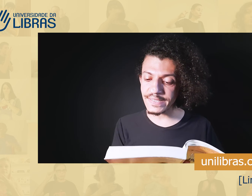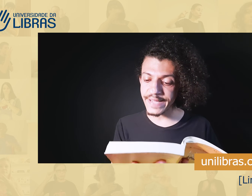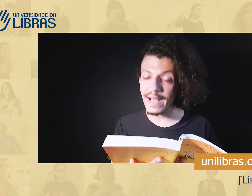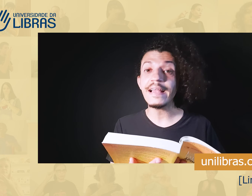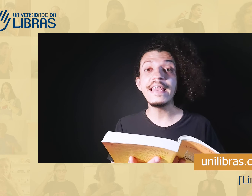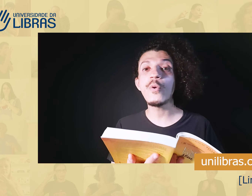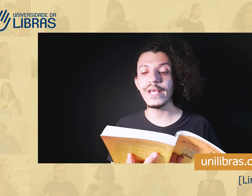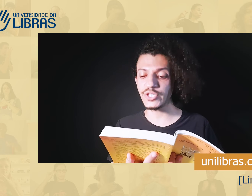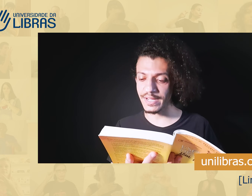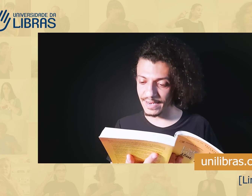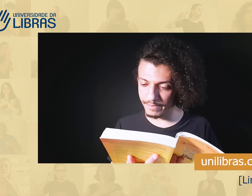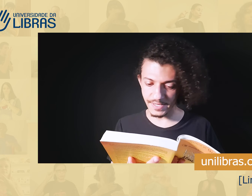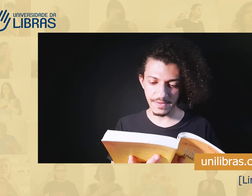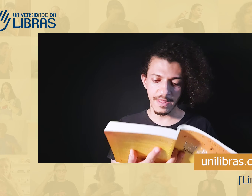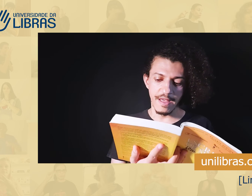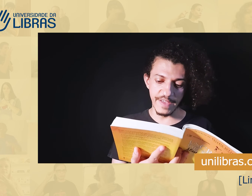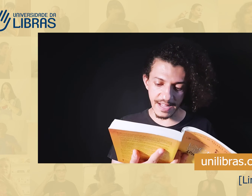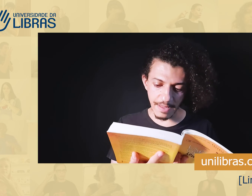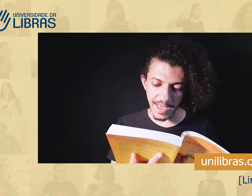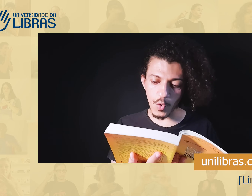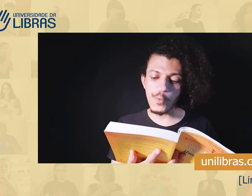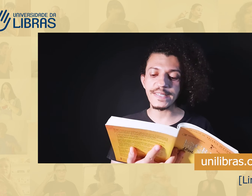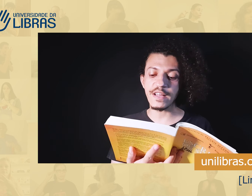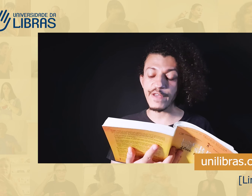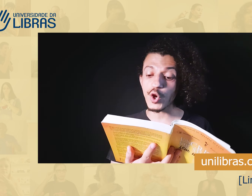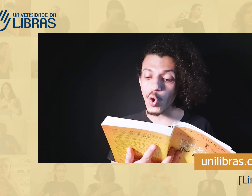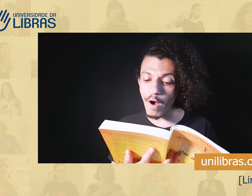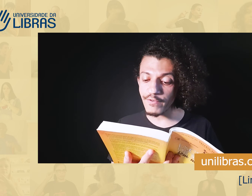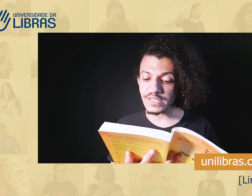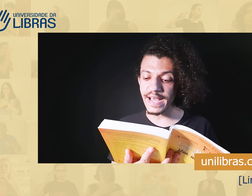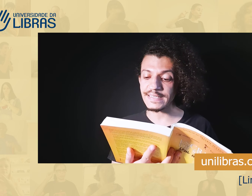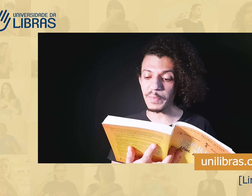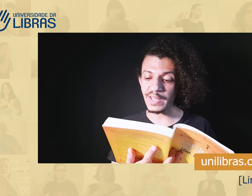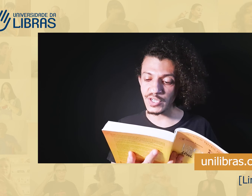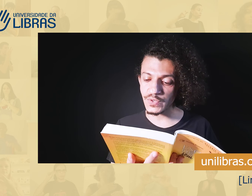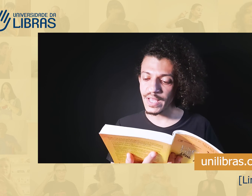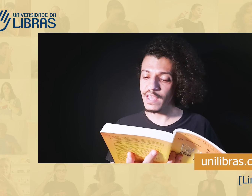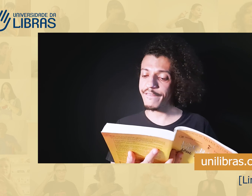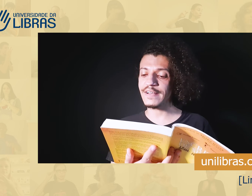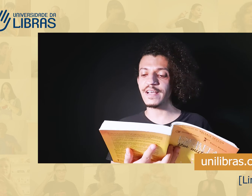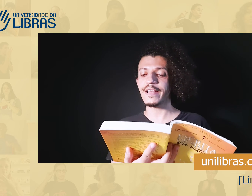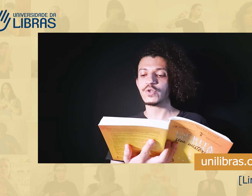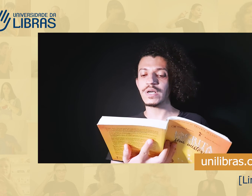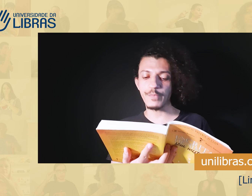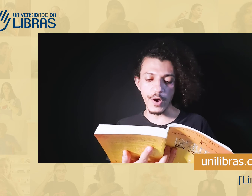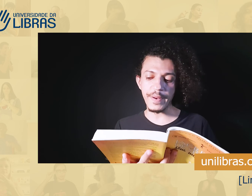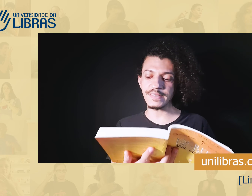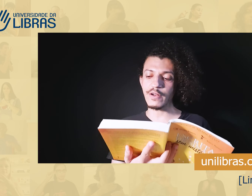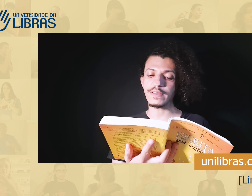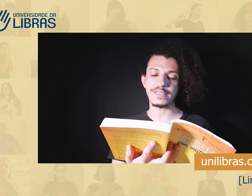na linguística da Libras. Verá também como escrever novos sinais aprendidos e fazer suas próprias anotações